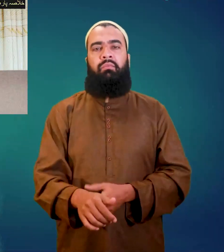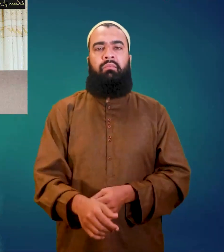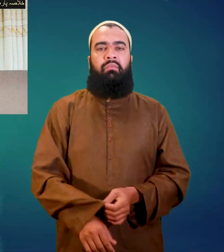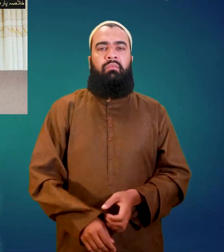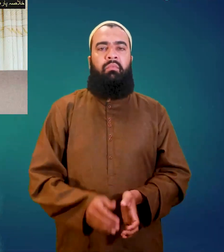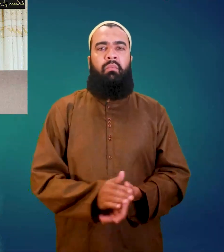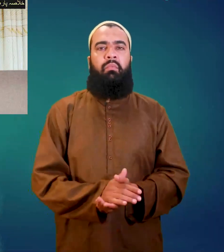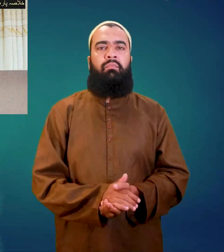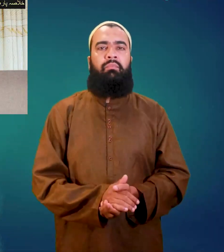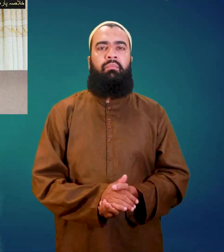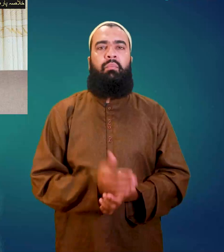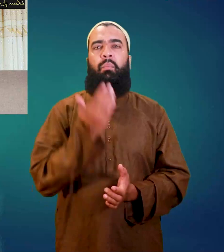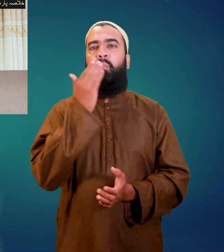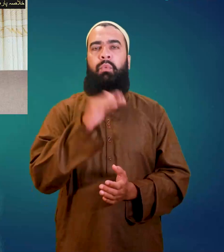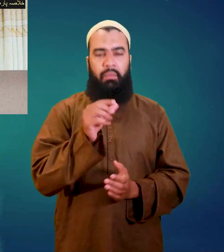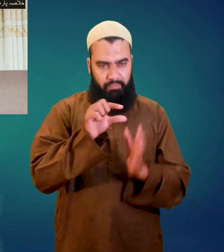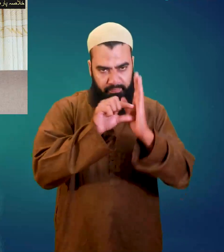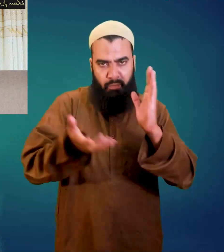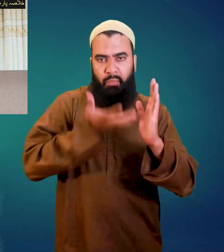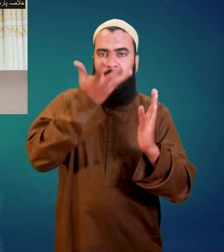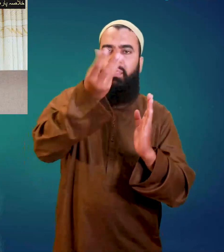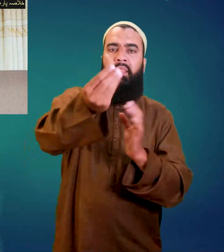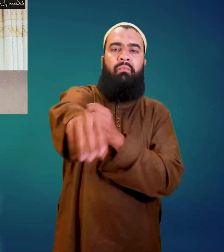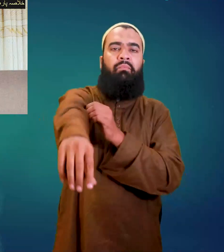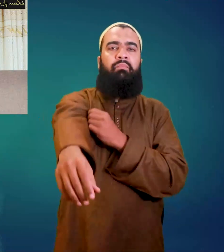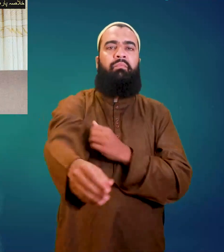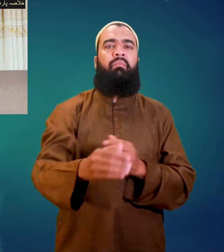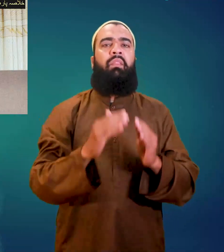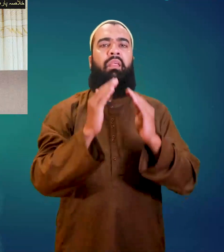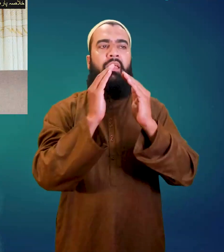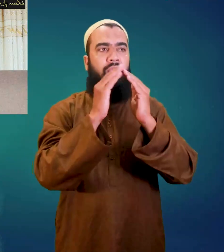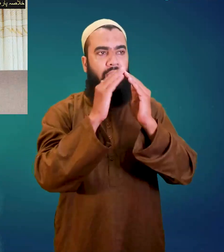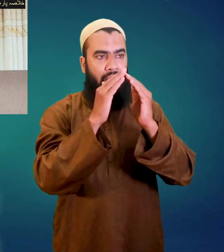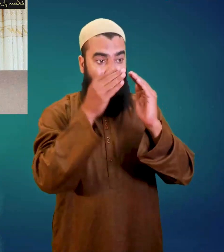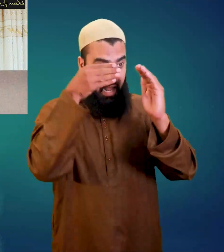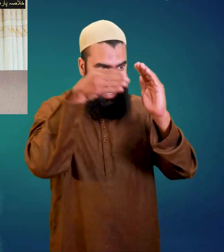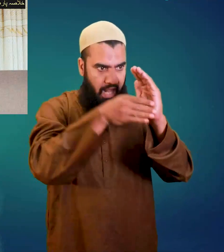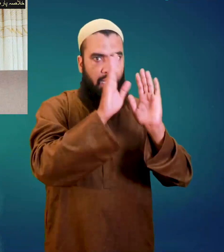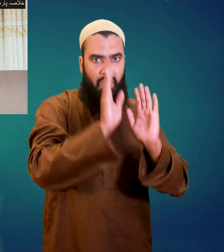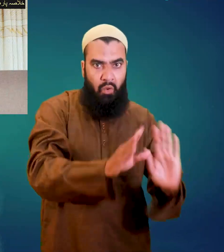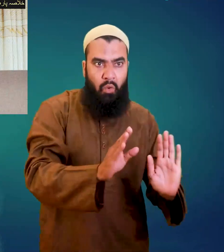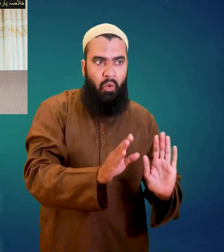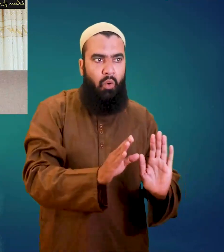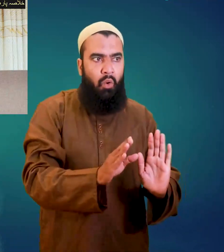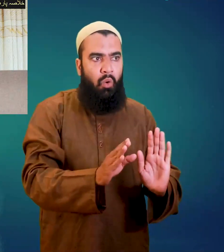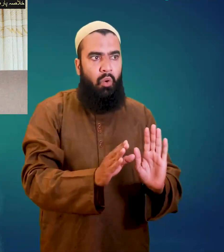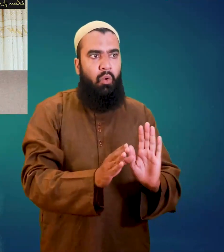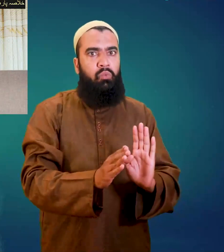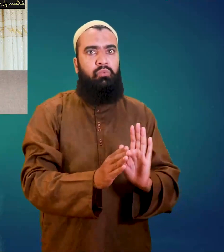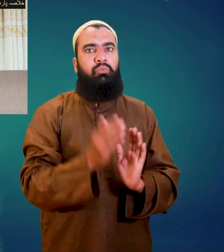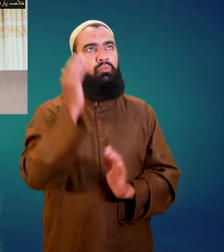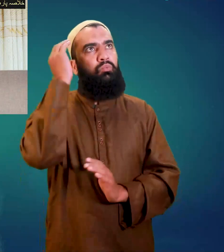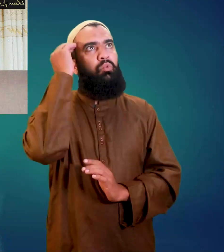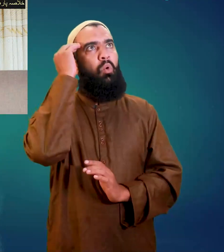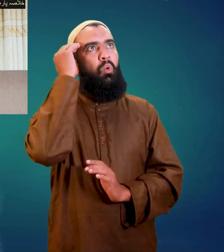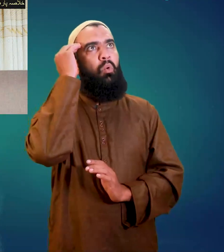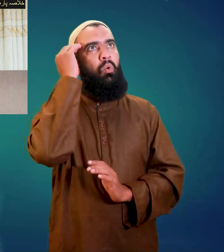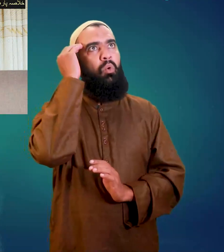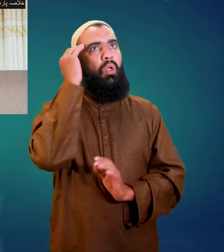گیا کہ محارم اور اقارب کے لیے خاص اوقات میں گھر میں جانے کے لیے اجازت ضروری